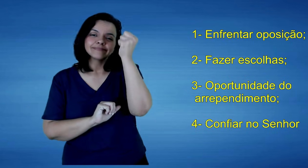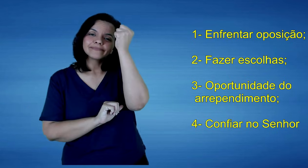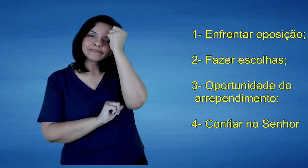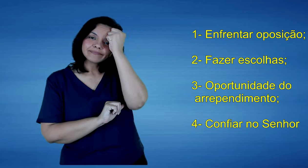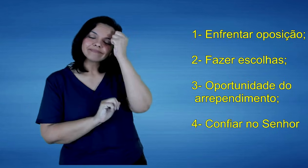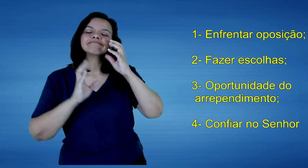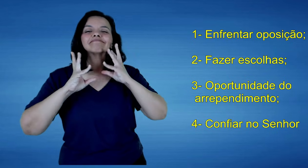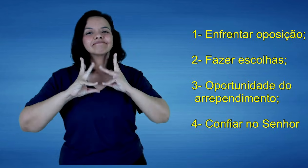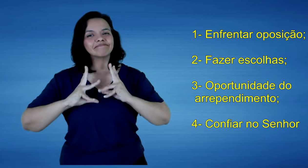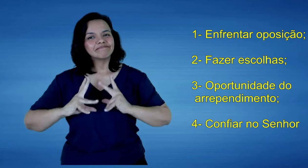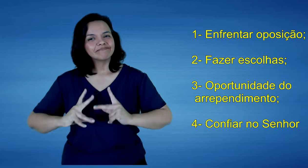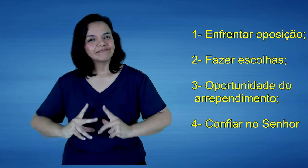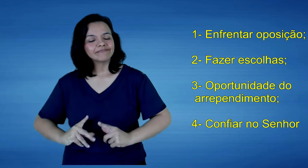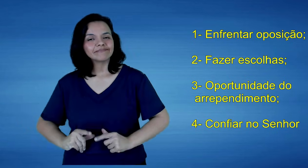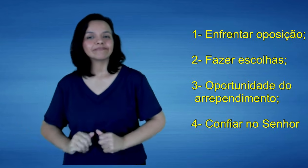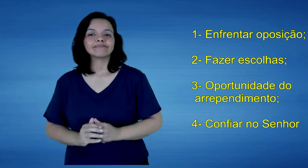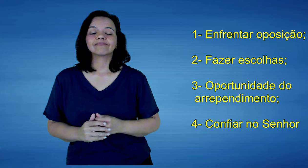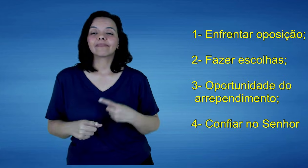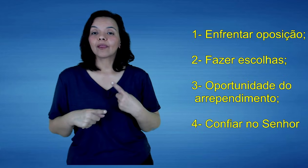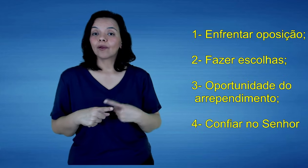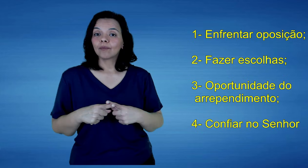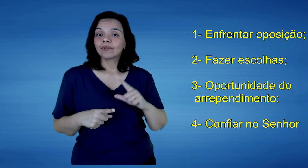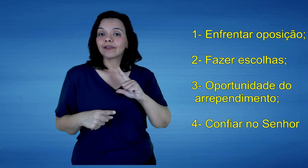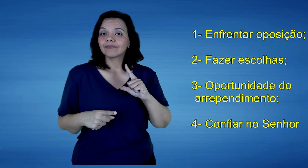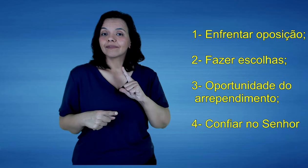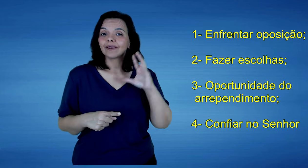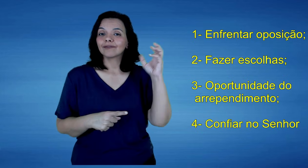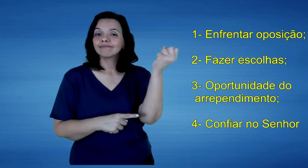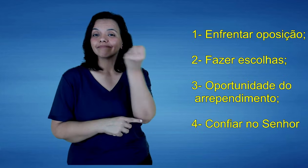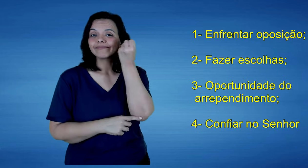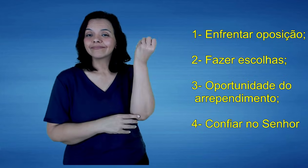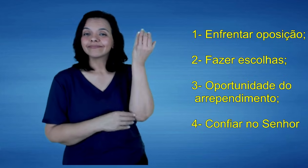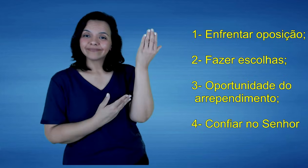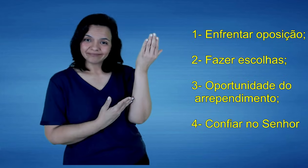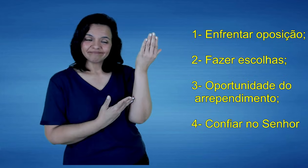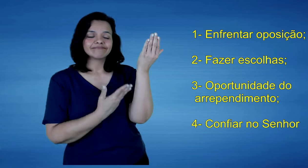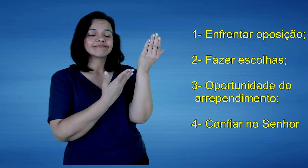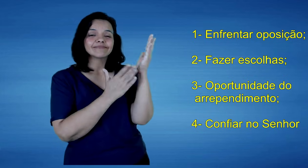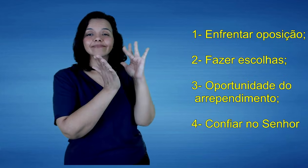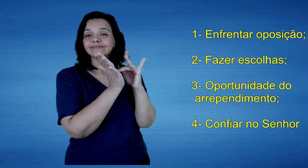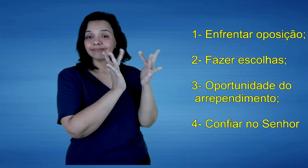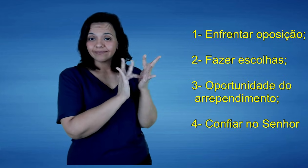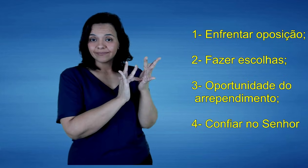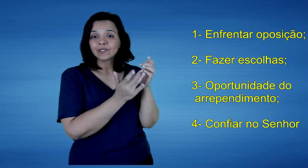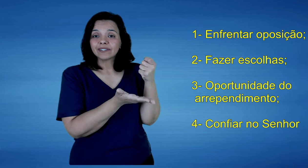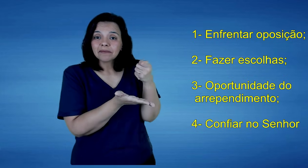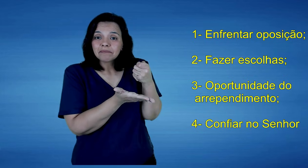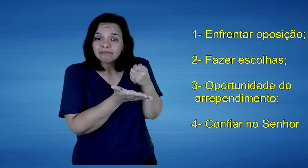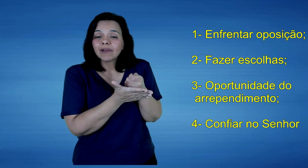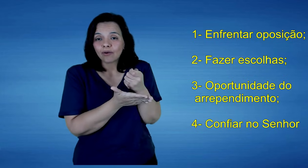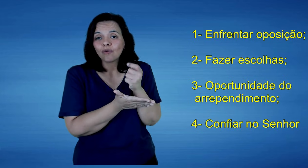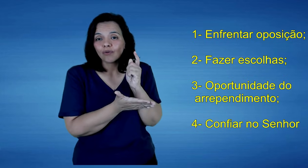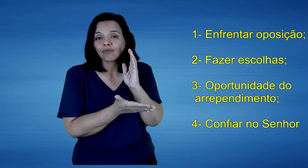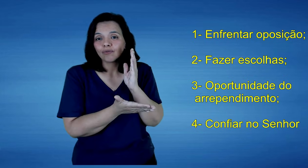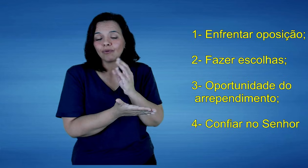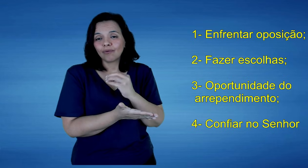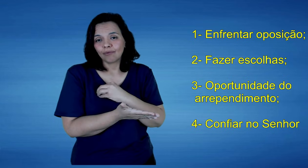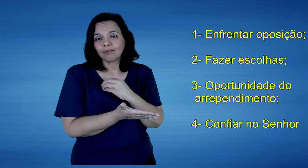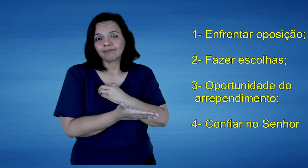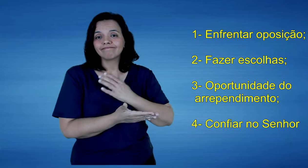nosso corpo. Mas também nós podemos limpar. E nós temos um Salvador que ele já